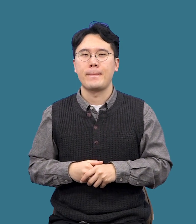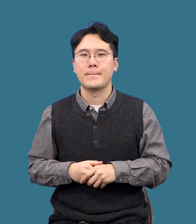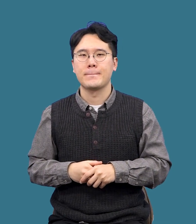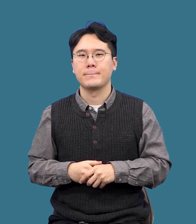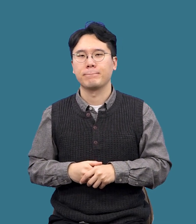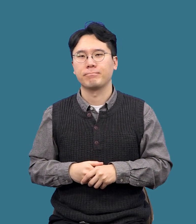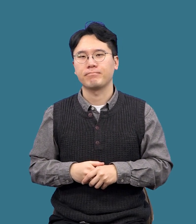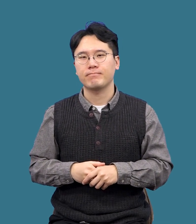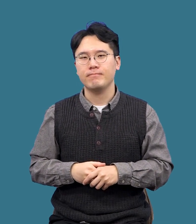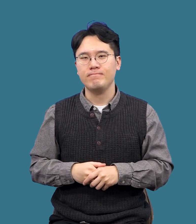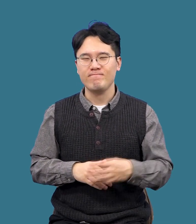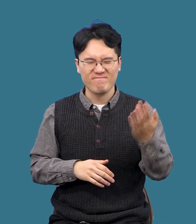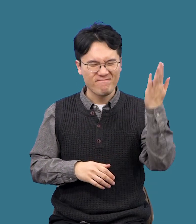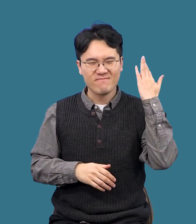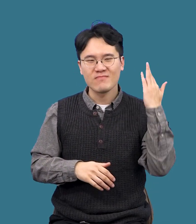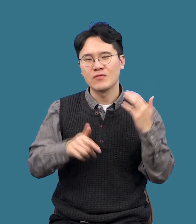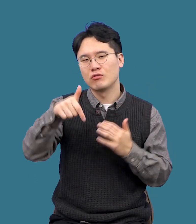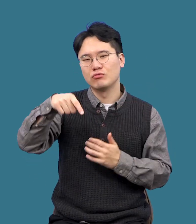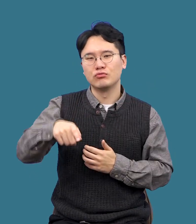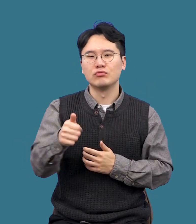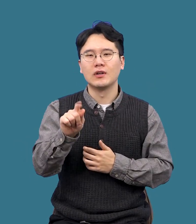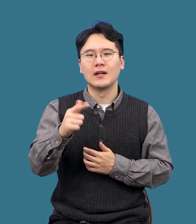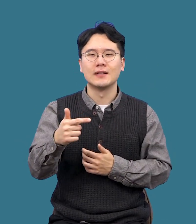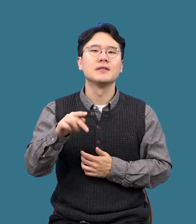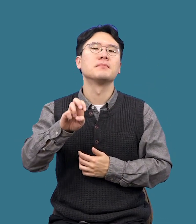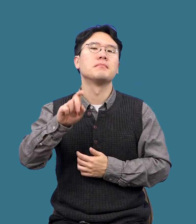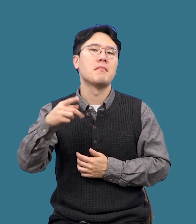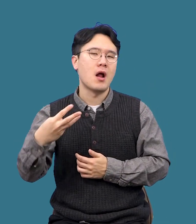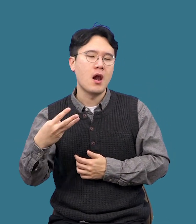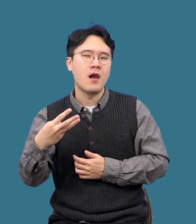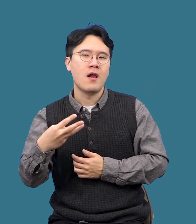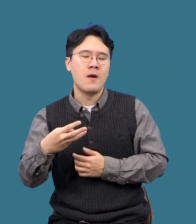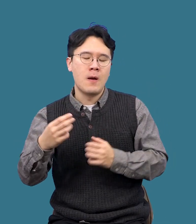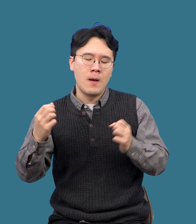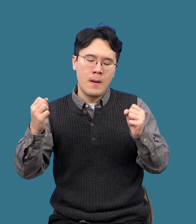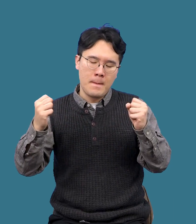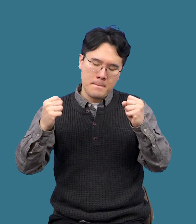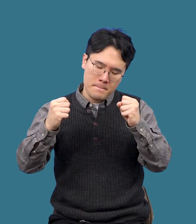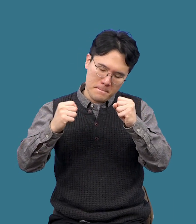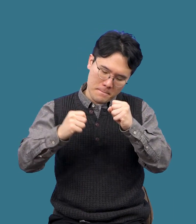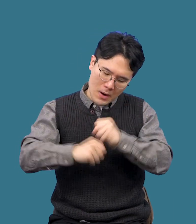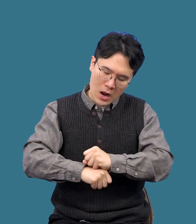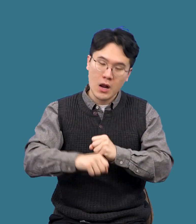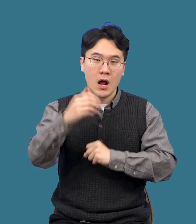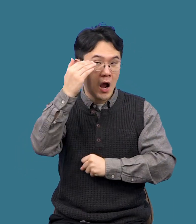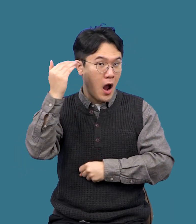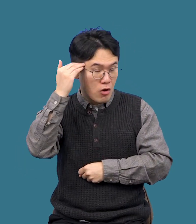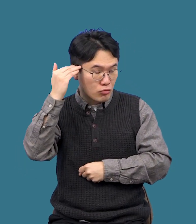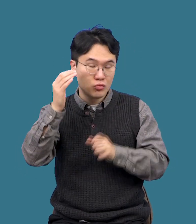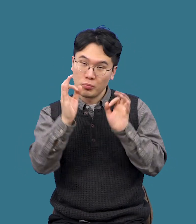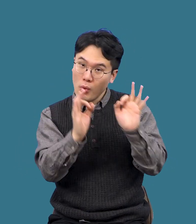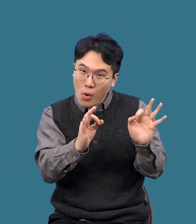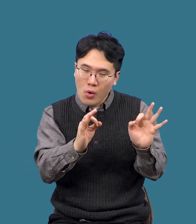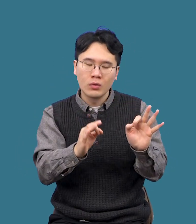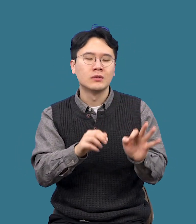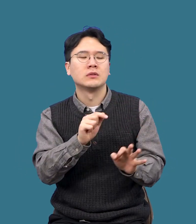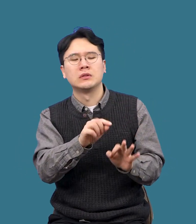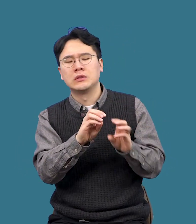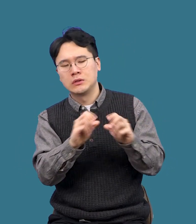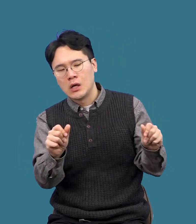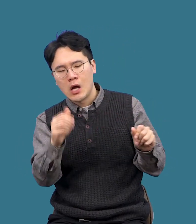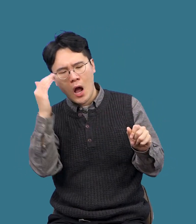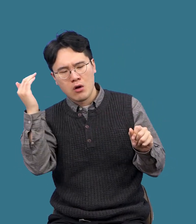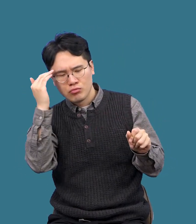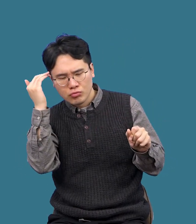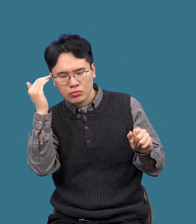구한말, 망해가는 나라를 보고 이제 이 땅에는 다른 희망은 없다, 교육밖에는 희망이 없다 판단한